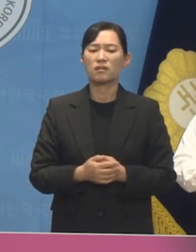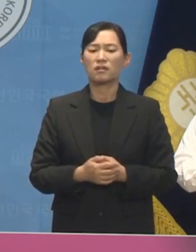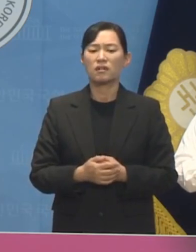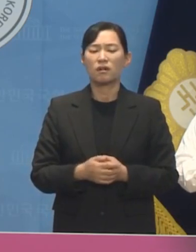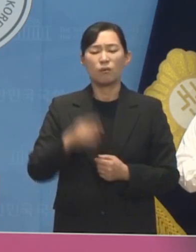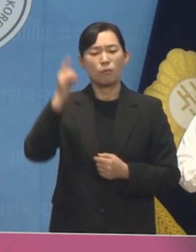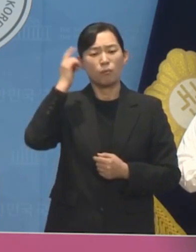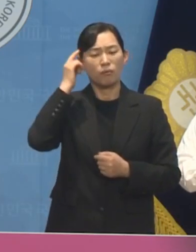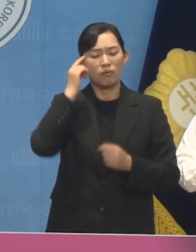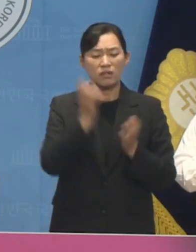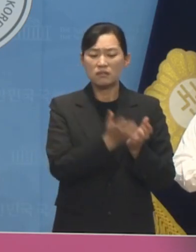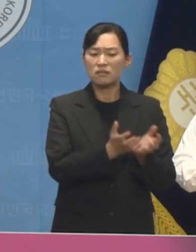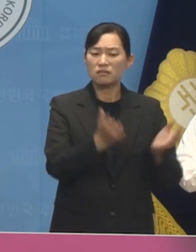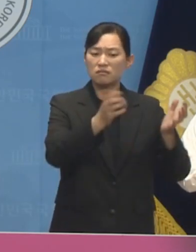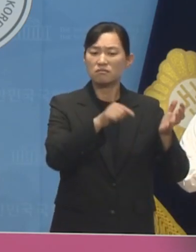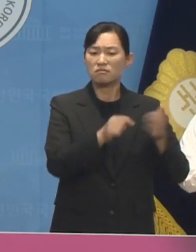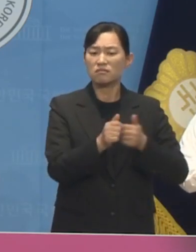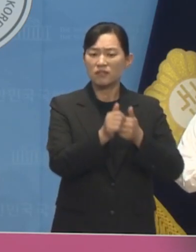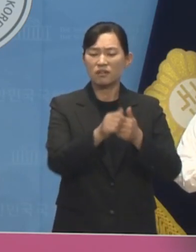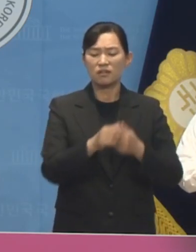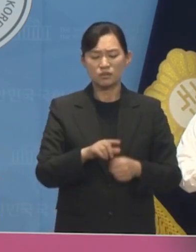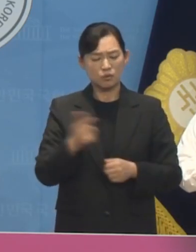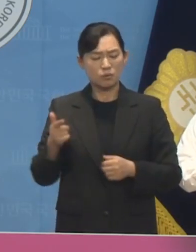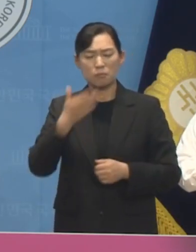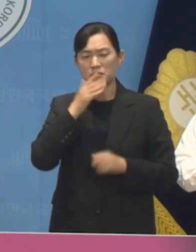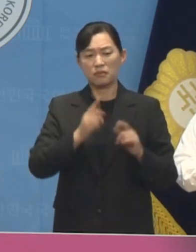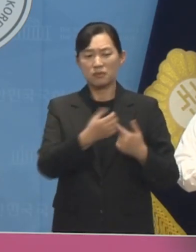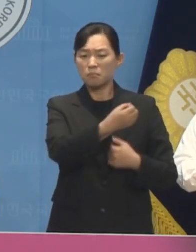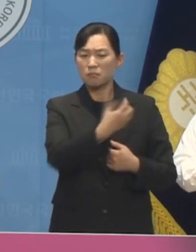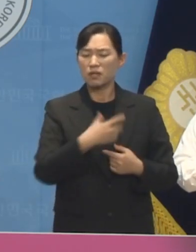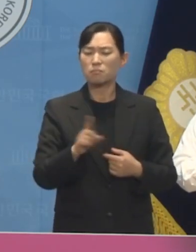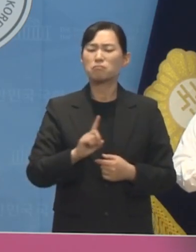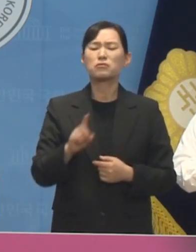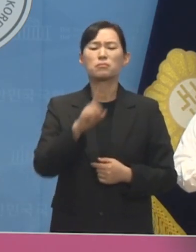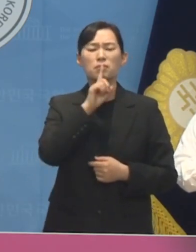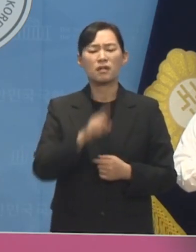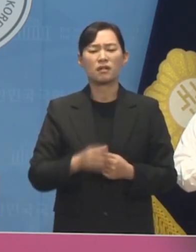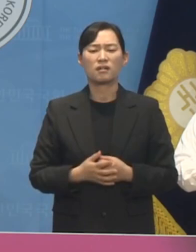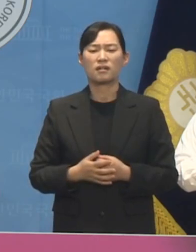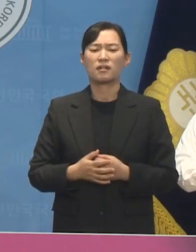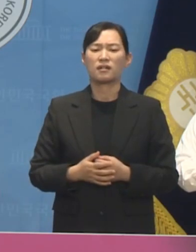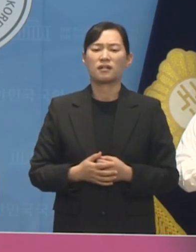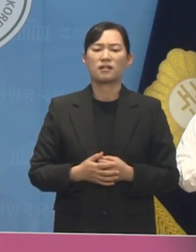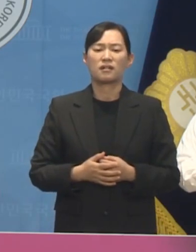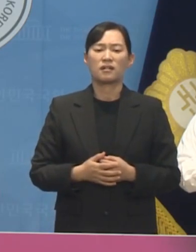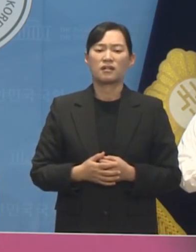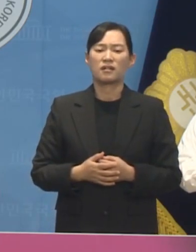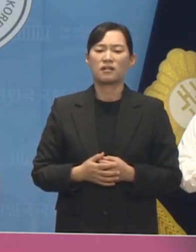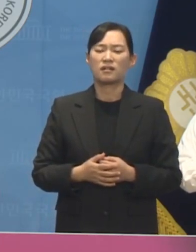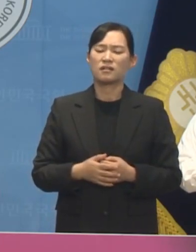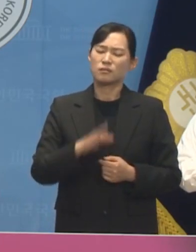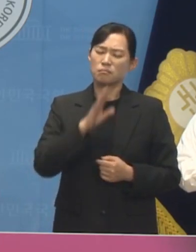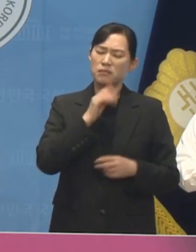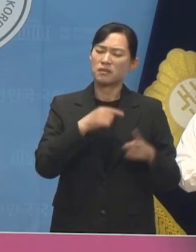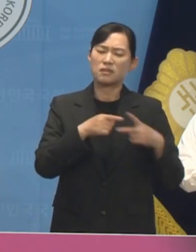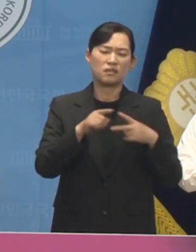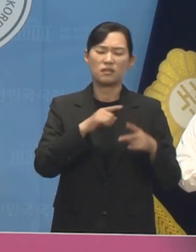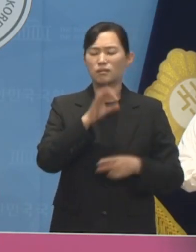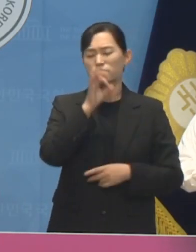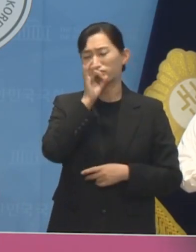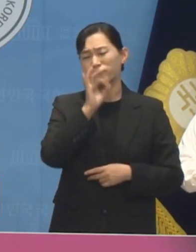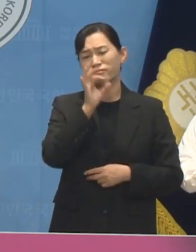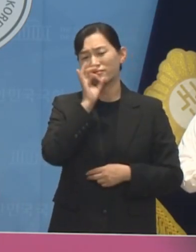없다는 건지, 음식의 질과 비교하여 석식을 거부한 학교, 이해할 수 없는 부분들이 한두